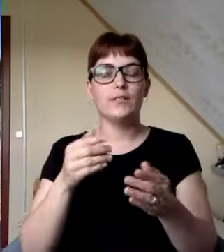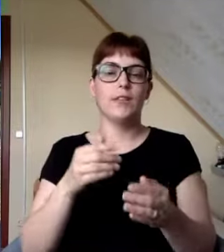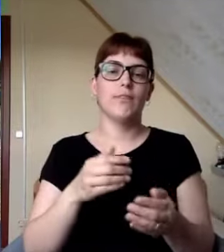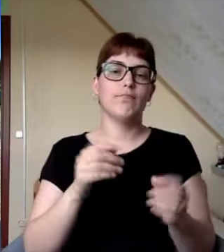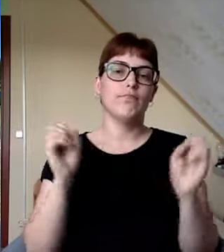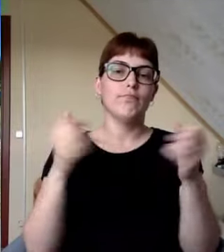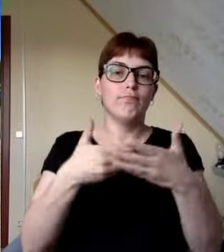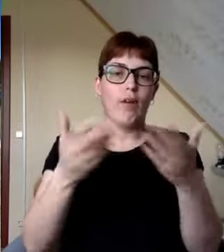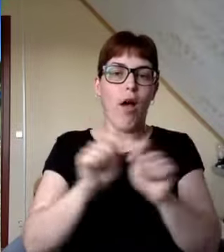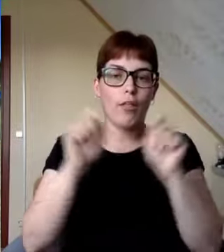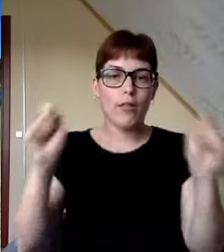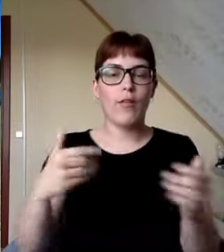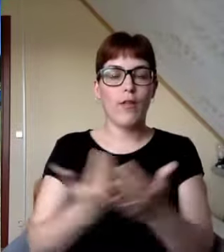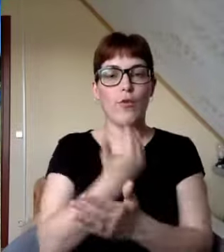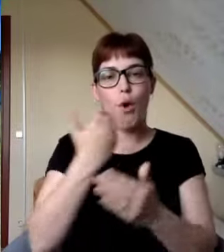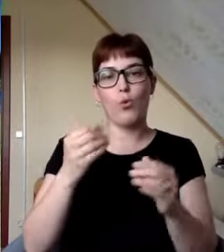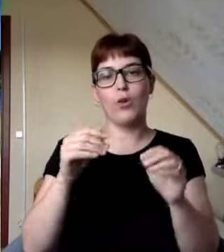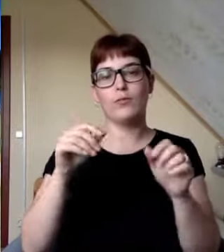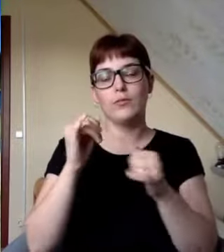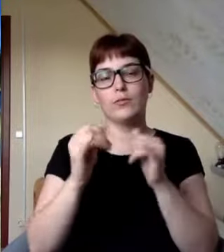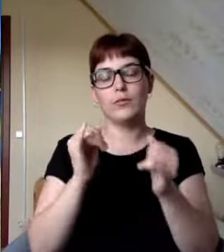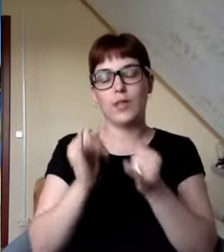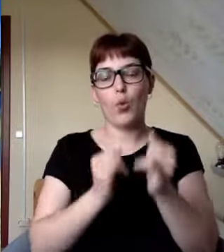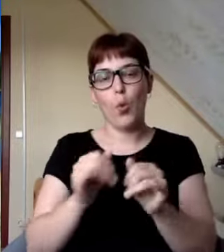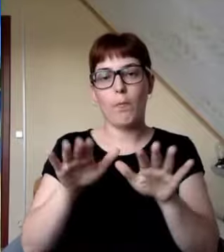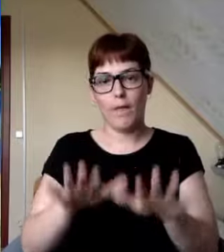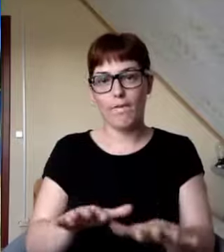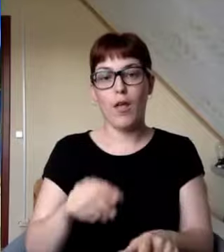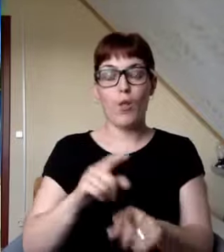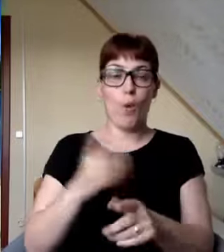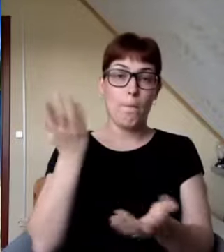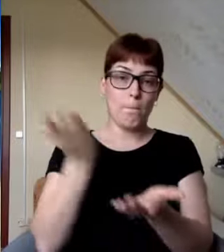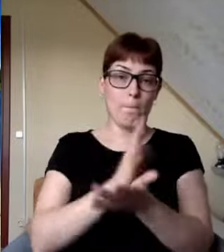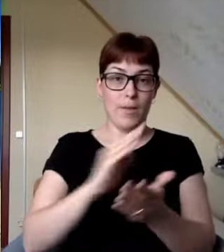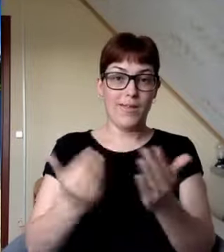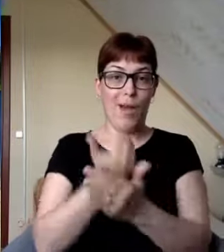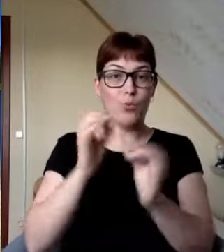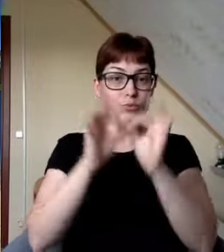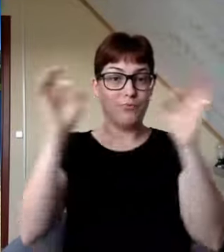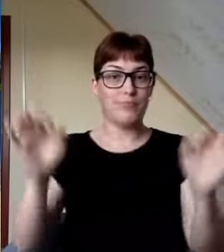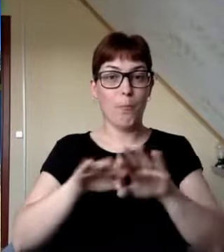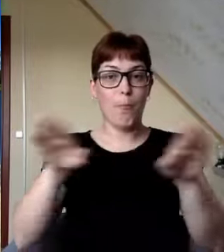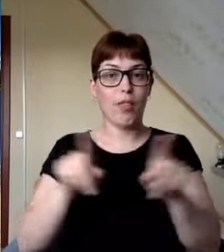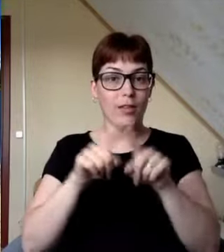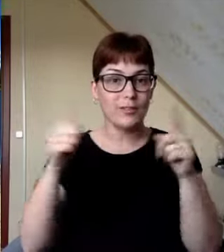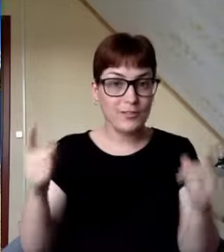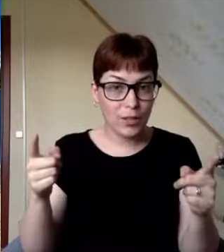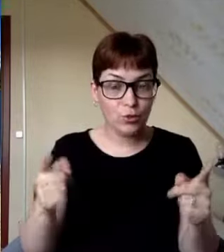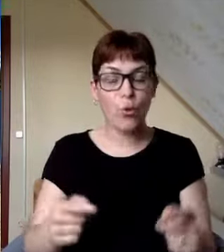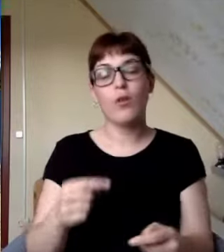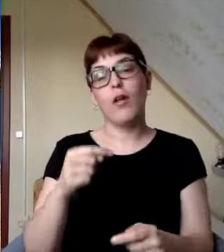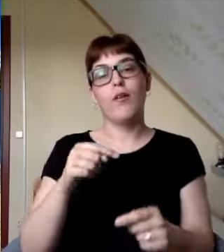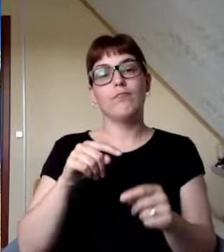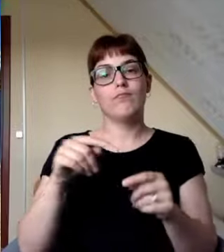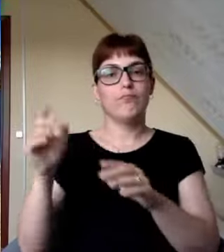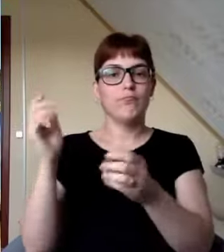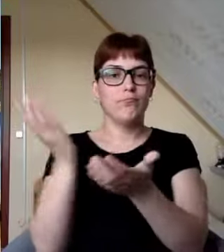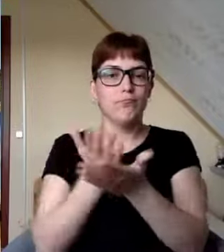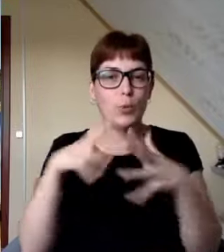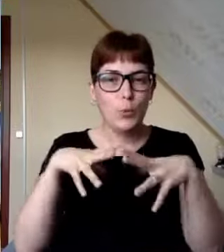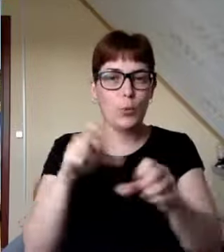pēldēšanas sezonai tur nu pat noslēgušies pludmāns labiekārtošanas darbi. Ar Vides aizsardzības fonda